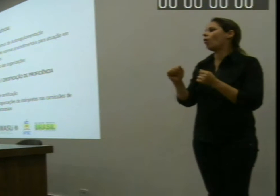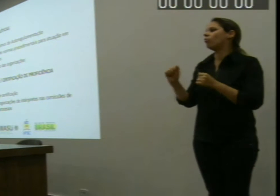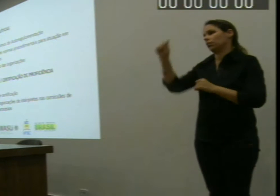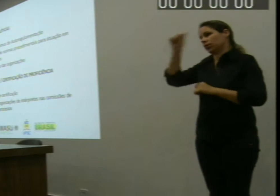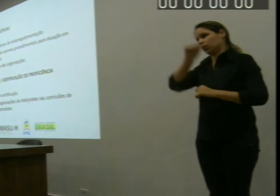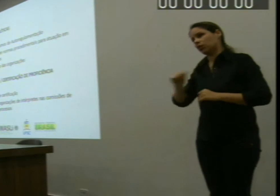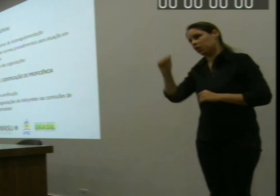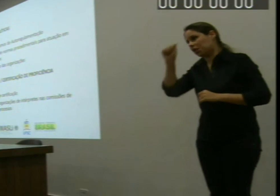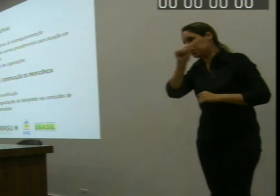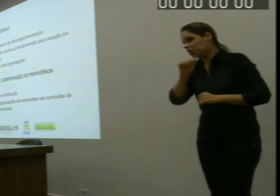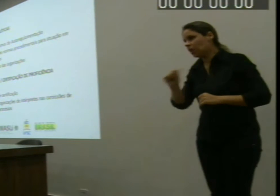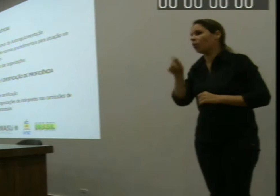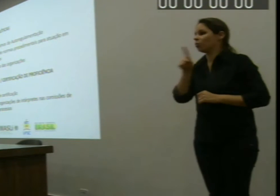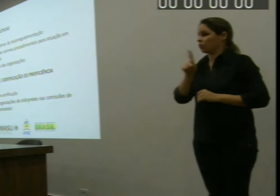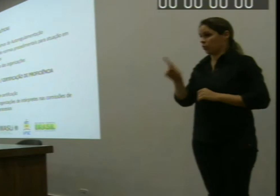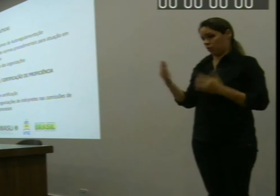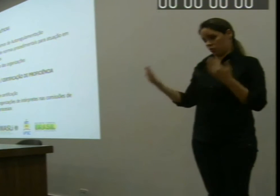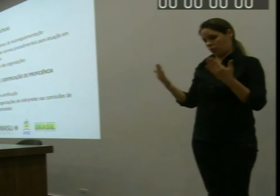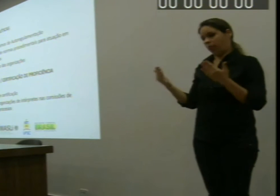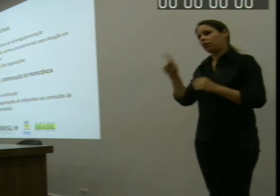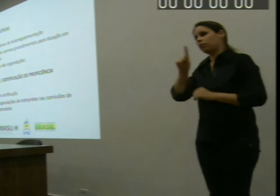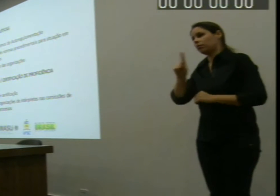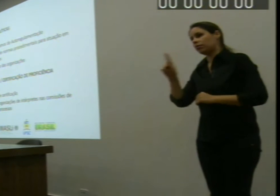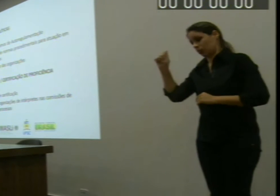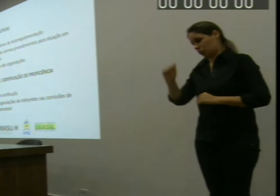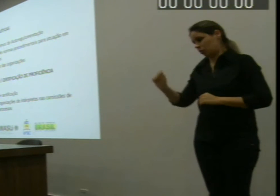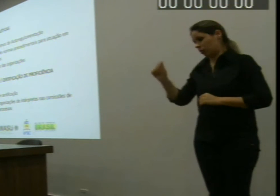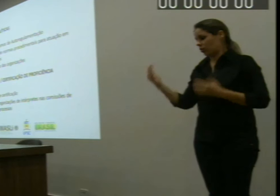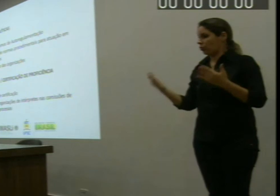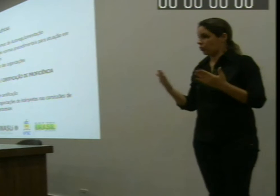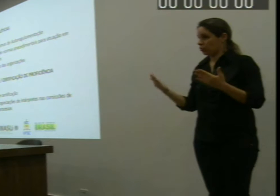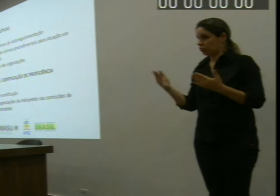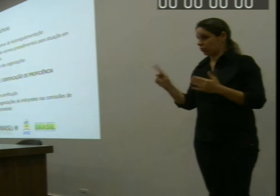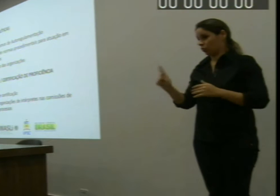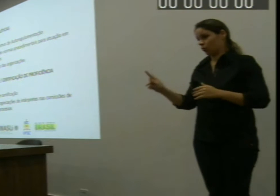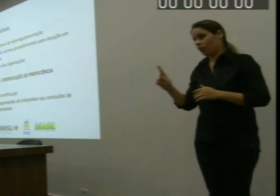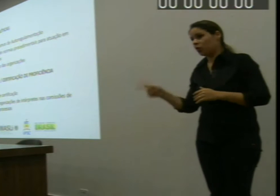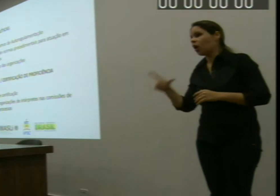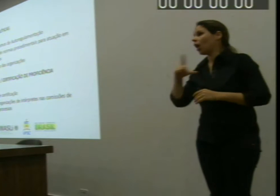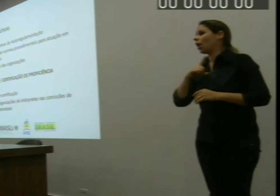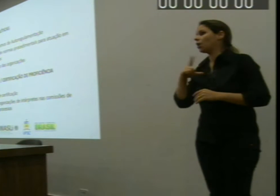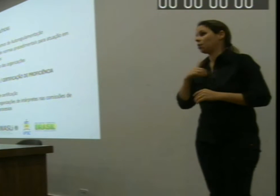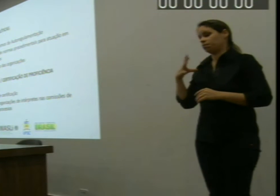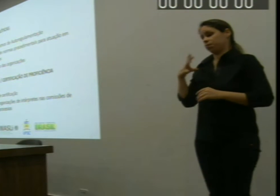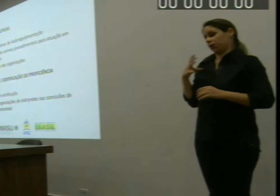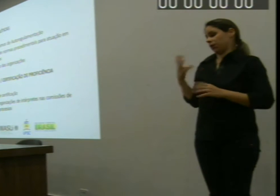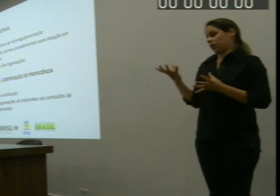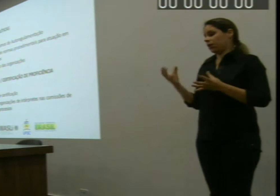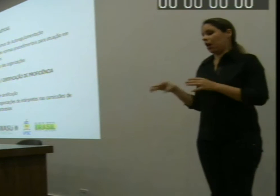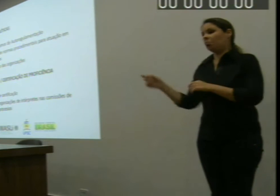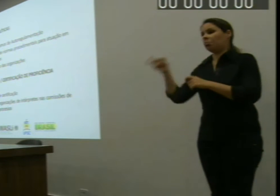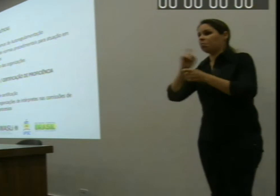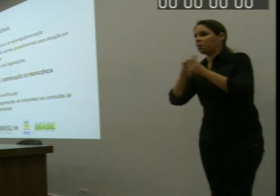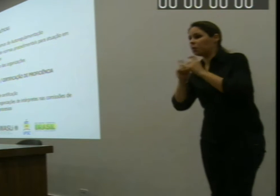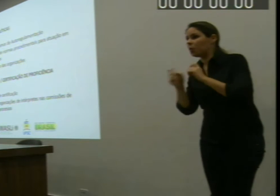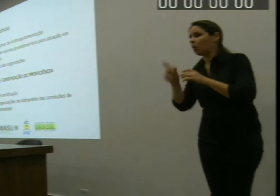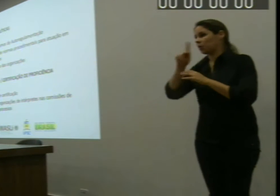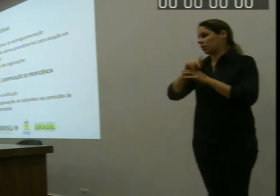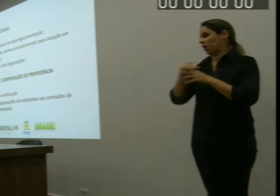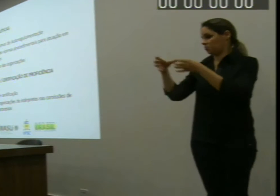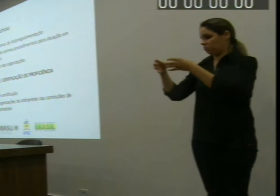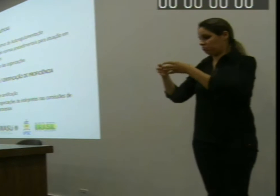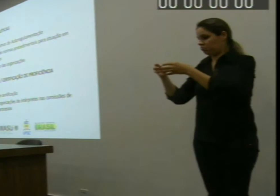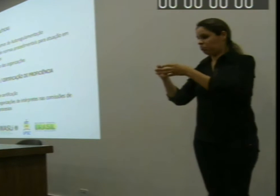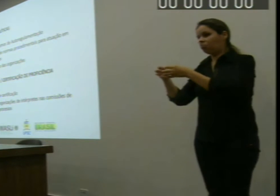Associação dos professores que são geralmente ricas grandes tem Mega festas né Tem muitas reuniões tem sede própria eu nem me